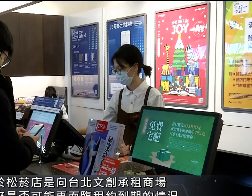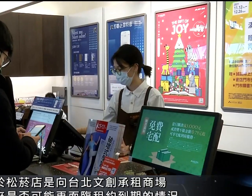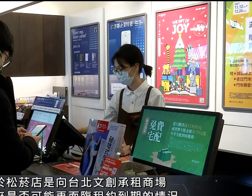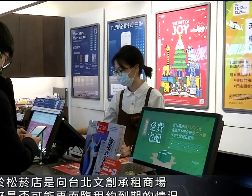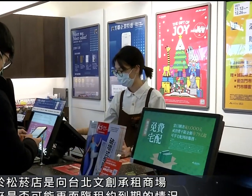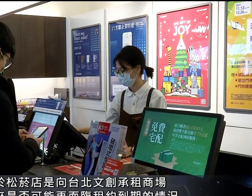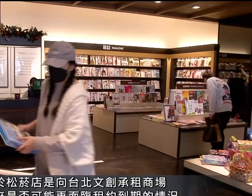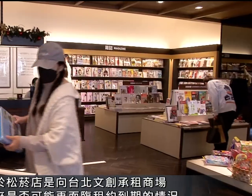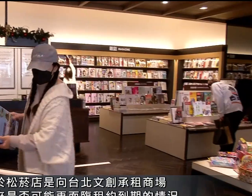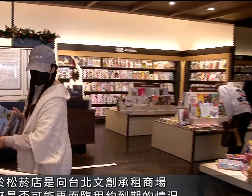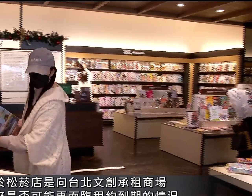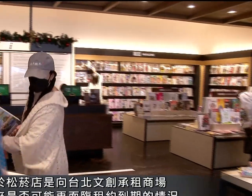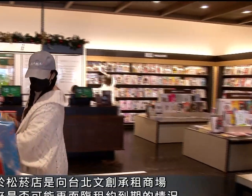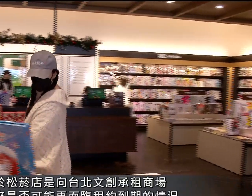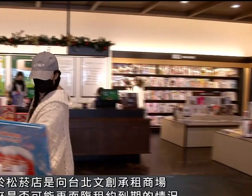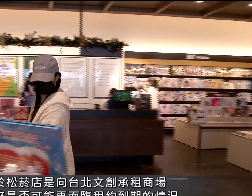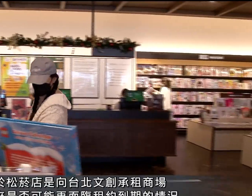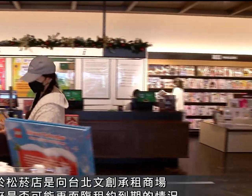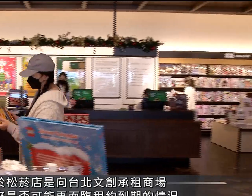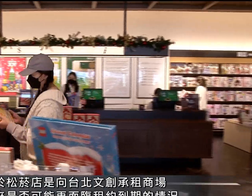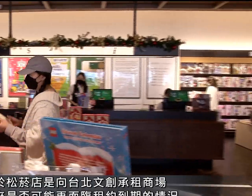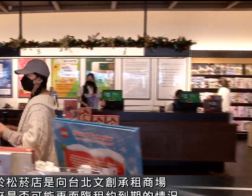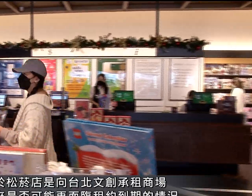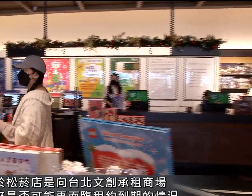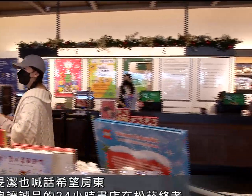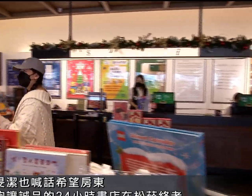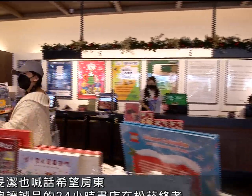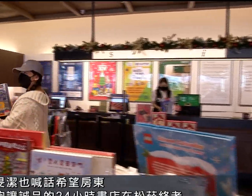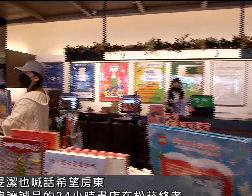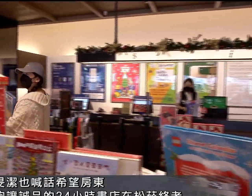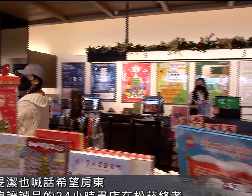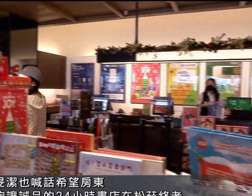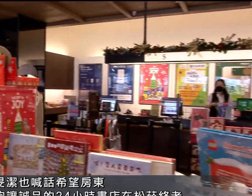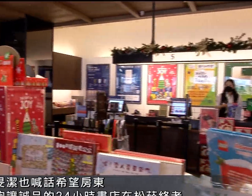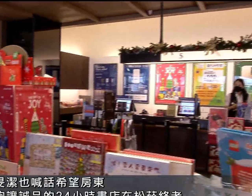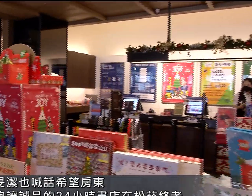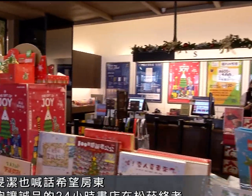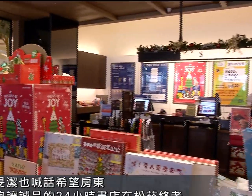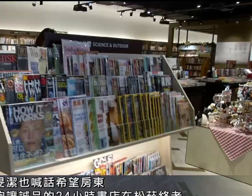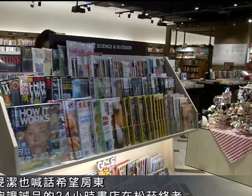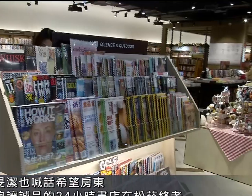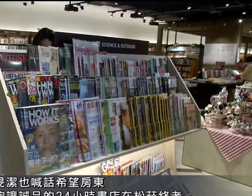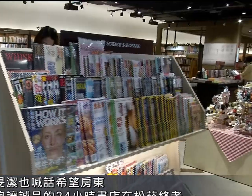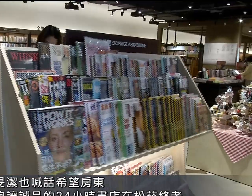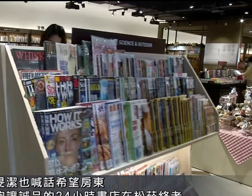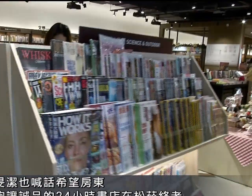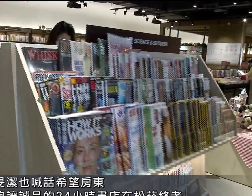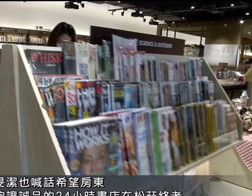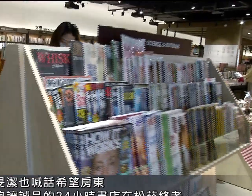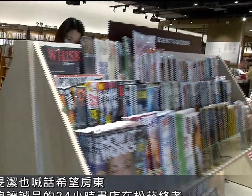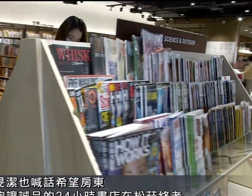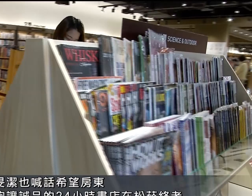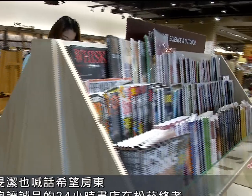否可能再面临租约到期的情况，吴明杰也喊话希望房东能够让诚品的24小时书店